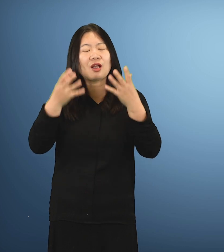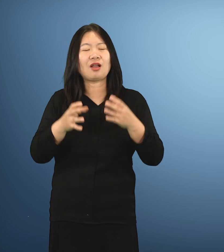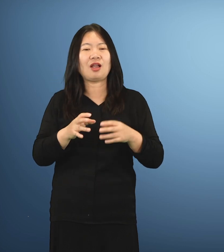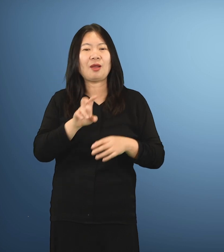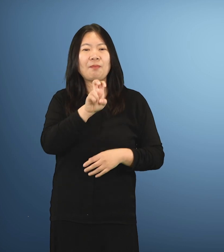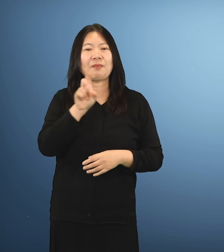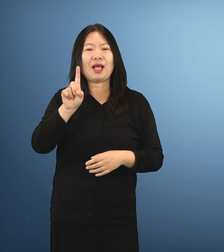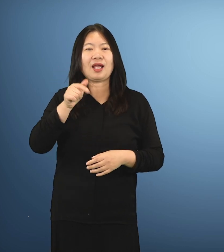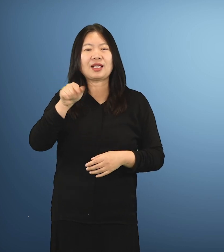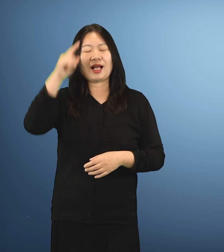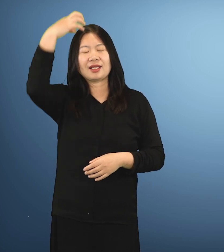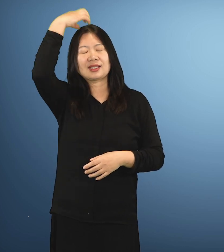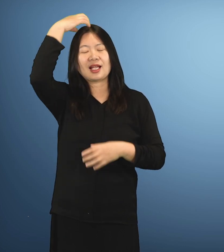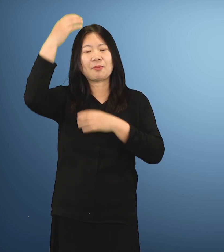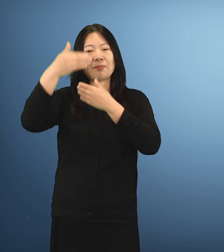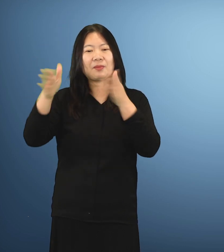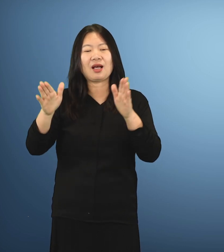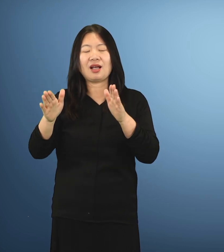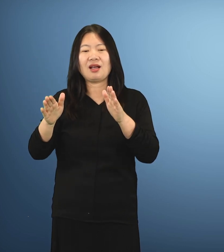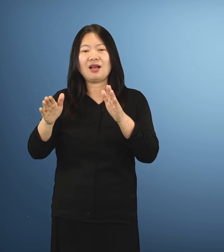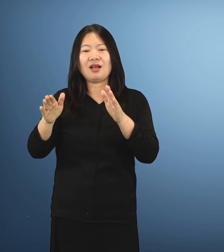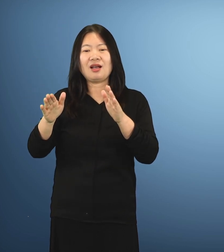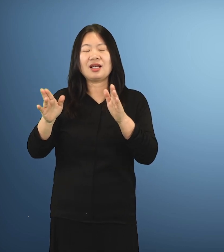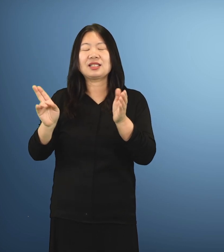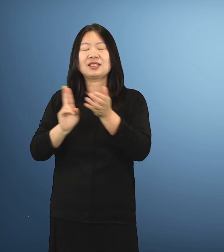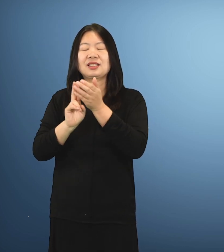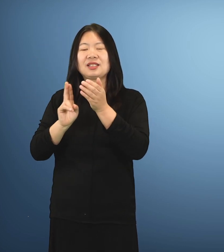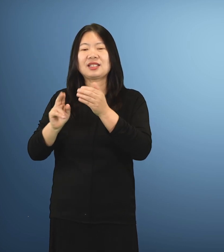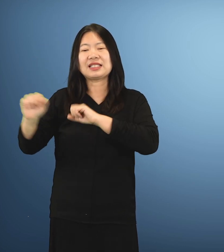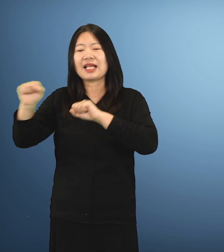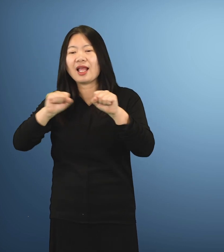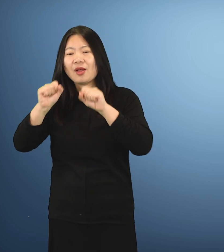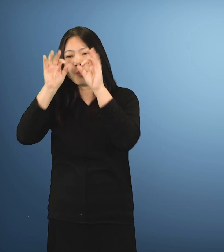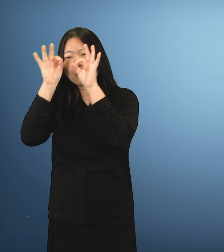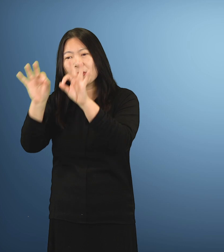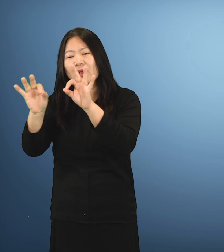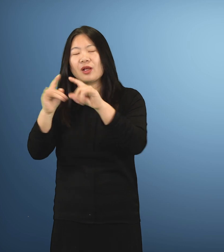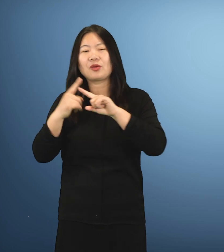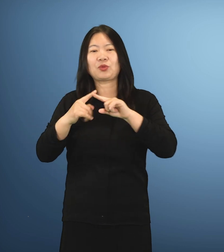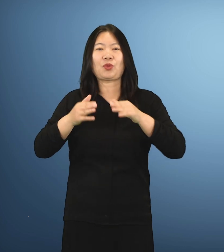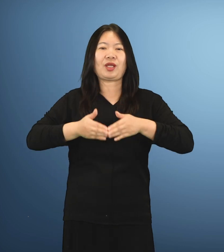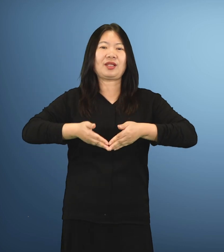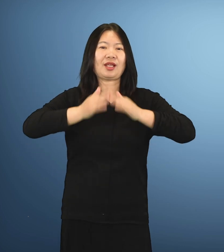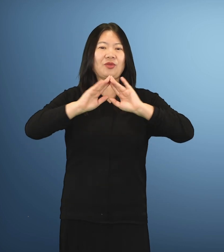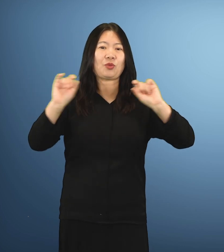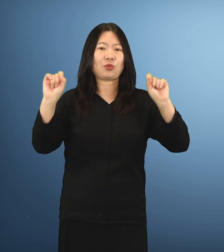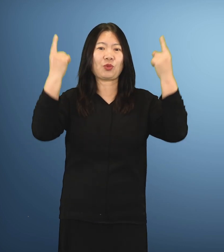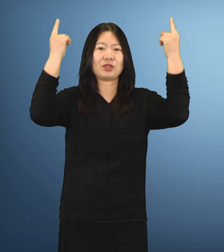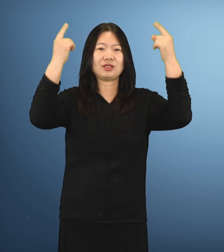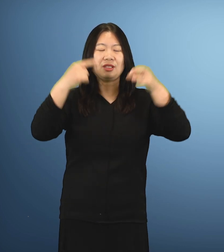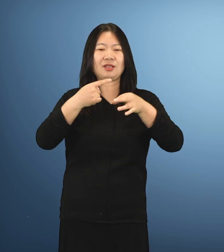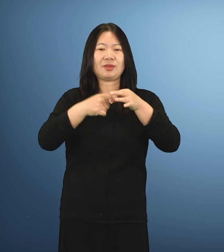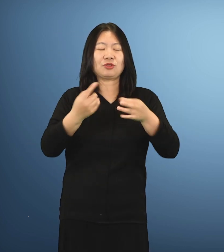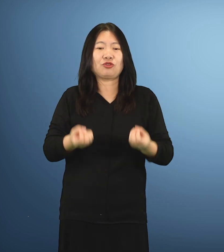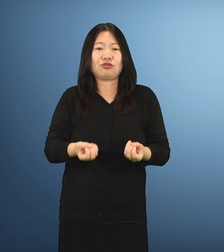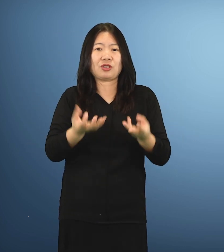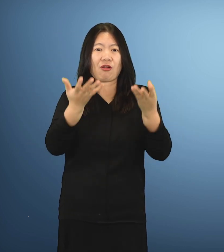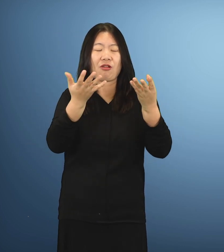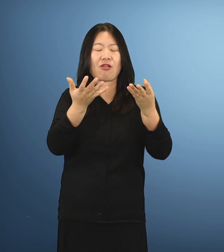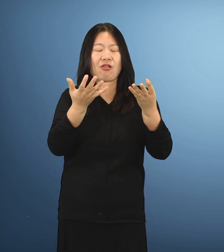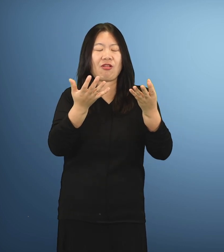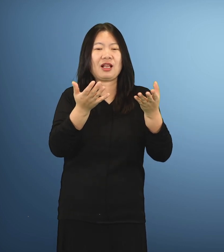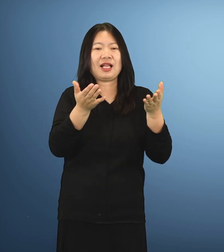역사는 교회의 탄생을 알리면서 동시에 바로 맥추절 절기를 지키는